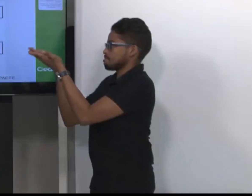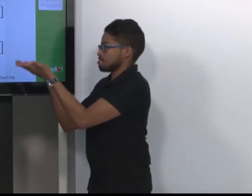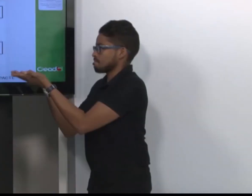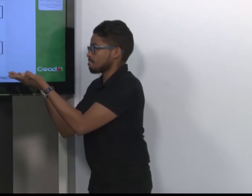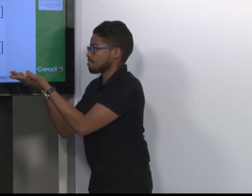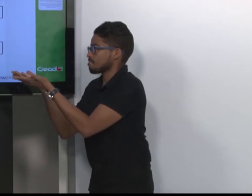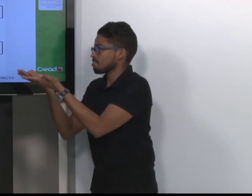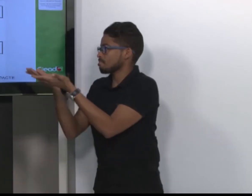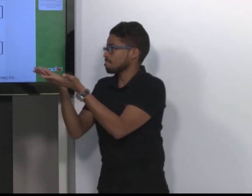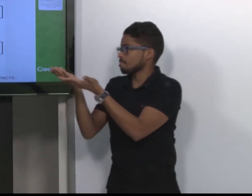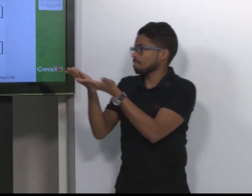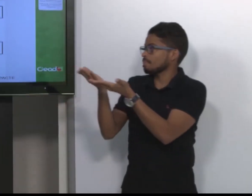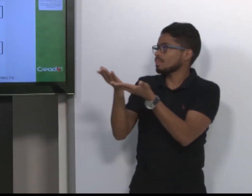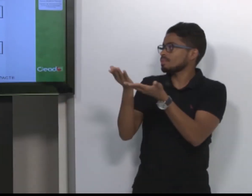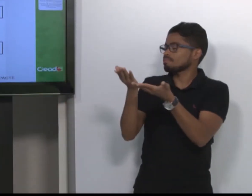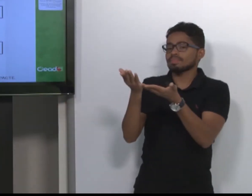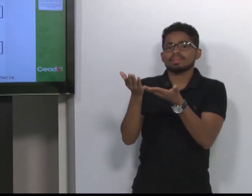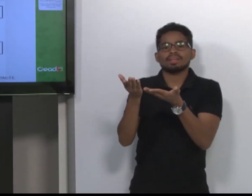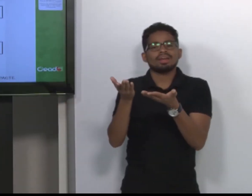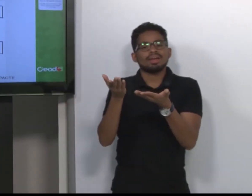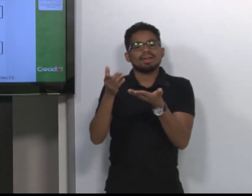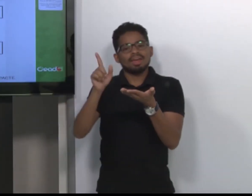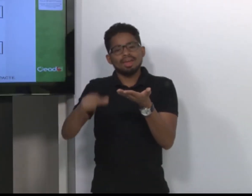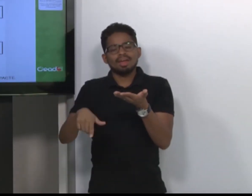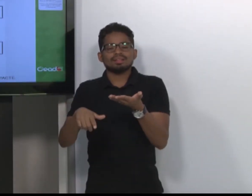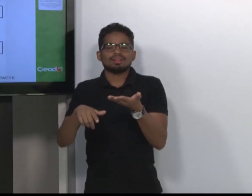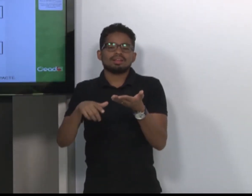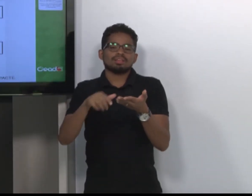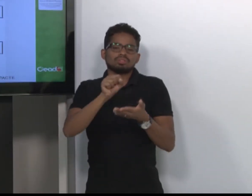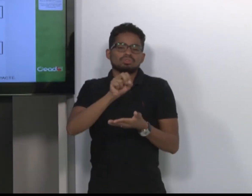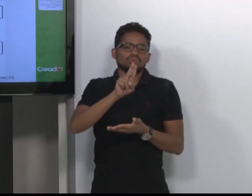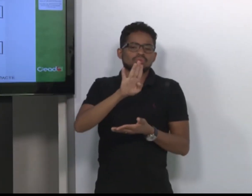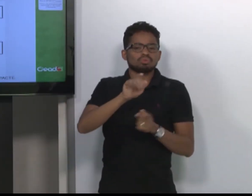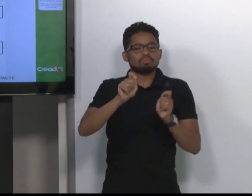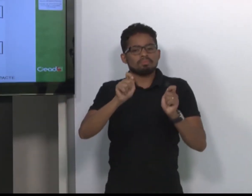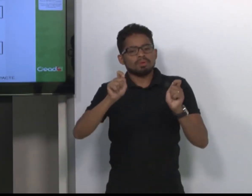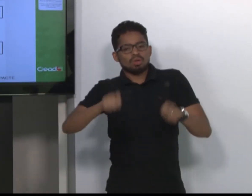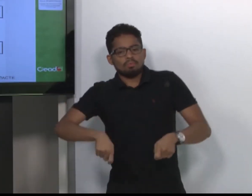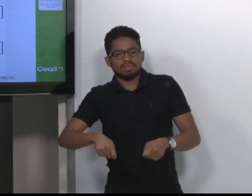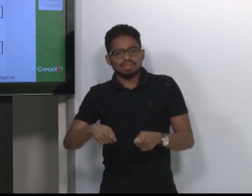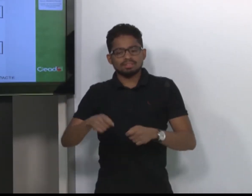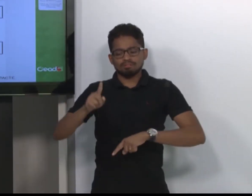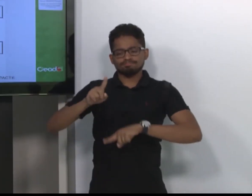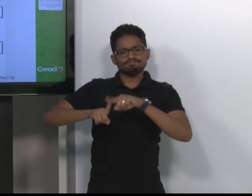Temos aqui a subcompetência instrumental.